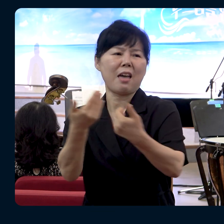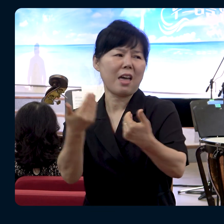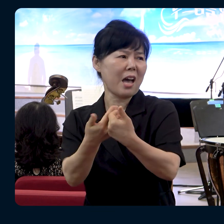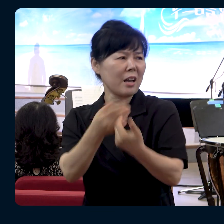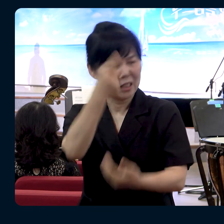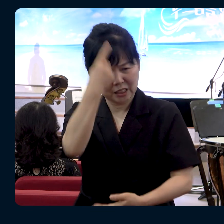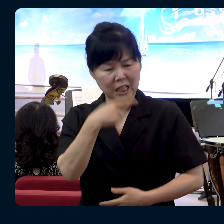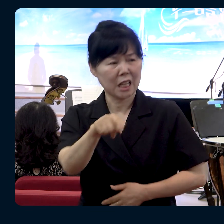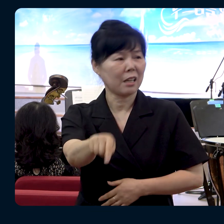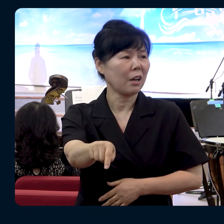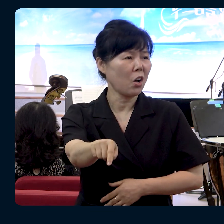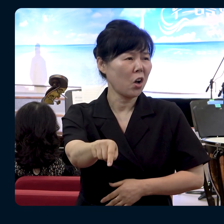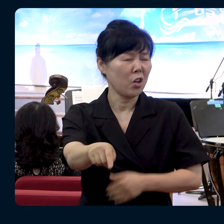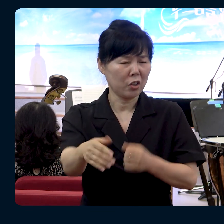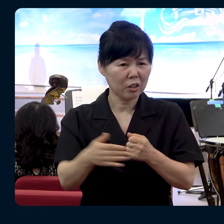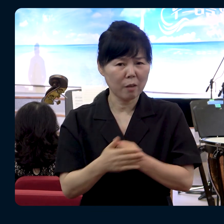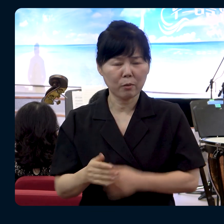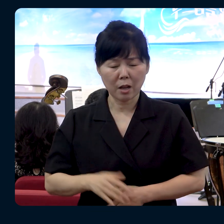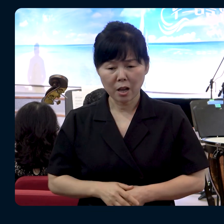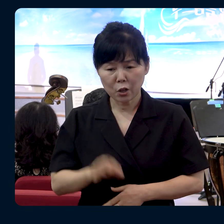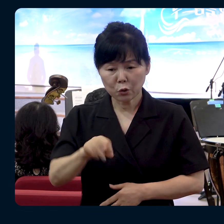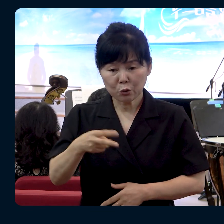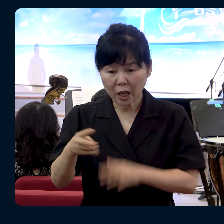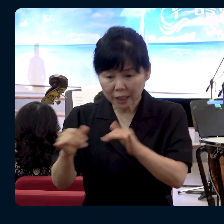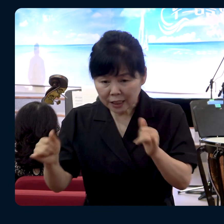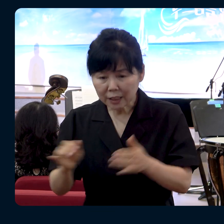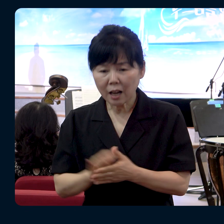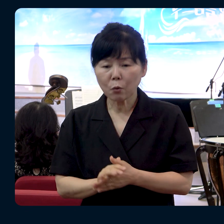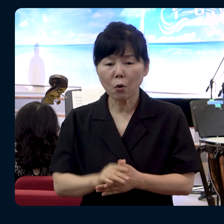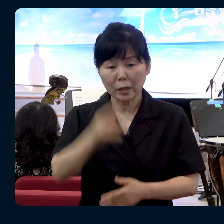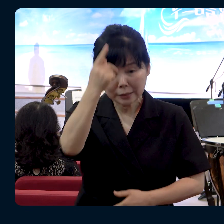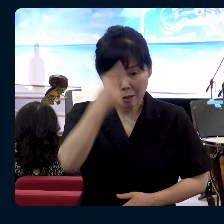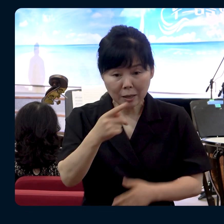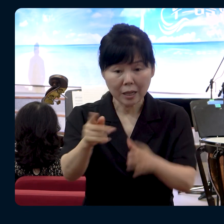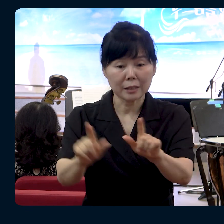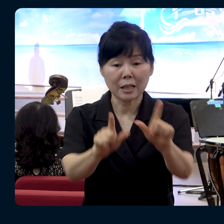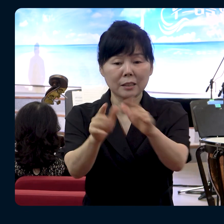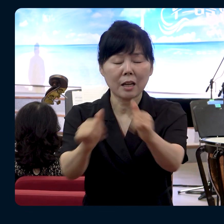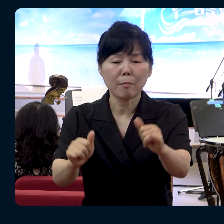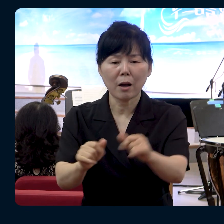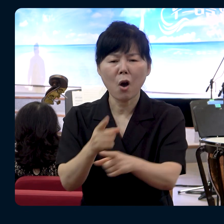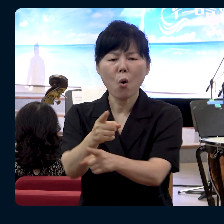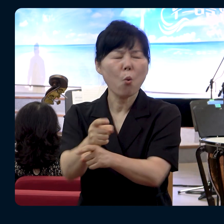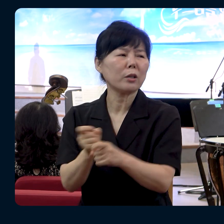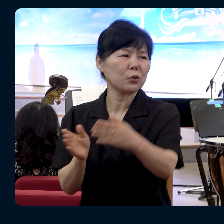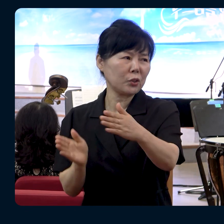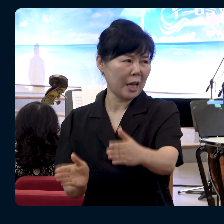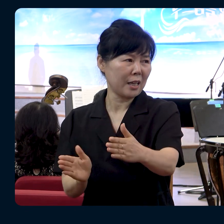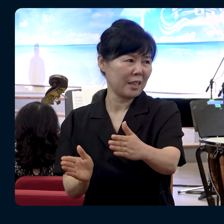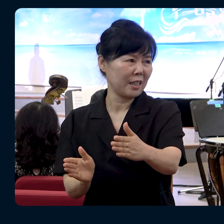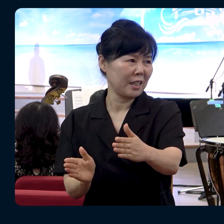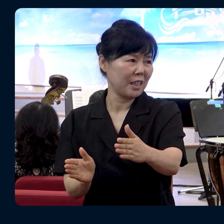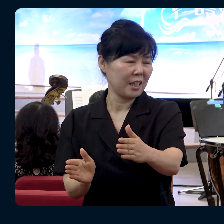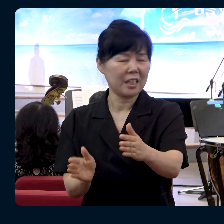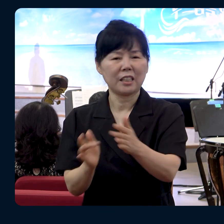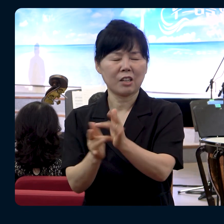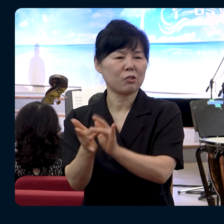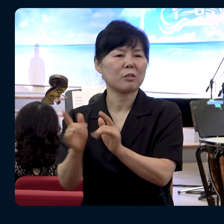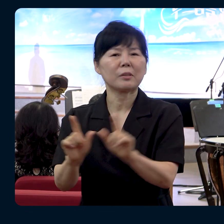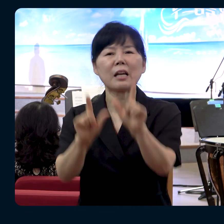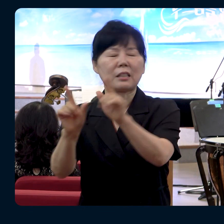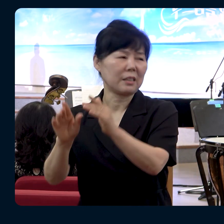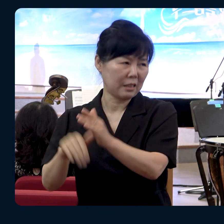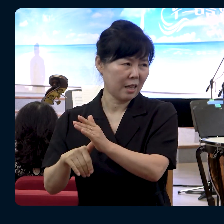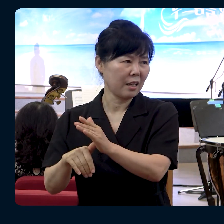때문에 유대인들과 사마리아인들은 서로 너무너무 원수 같은 삶을 계속 예수님 시대까지 살고